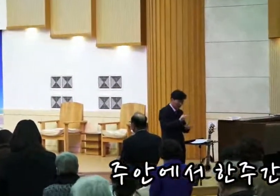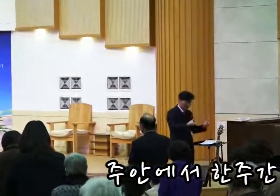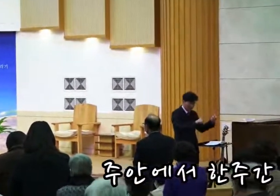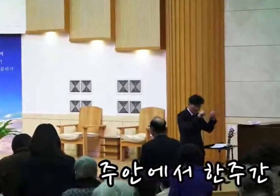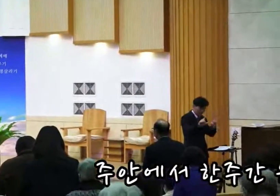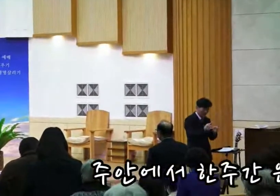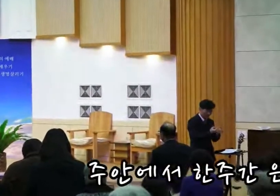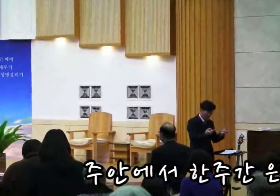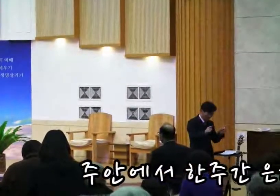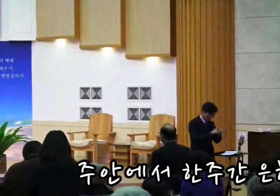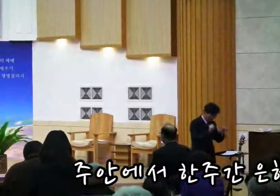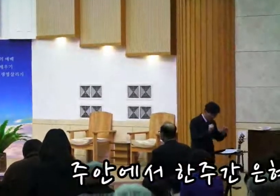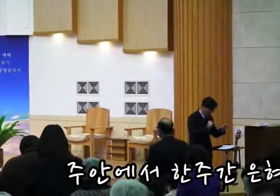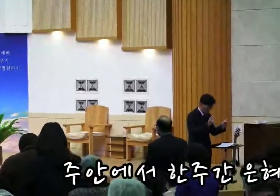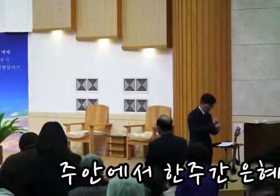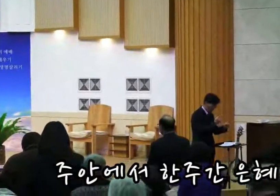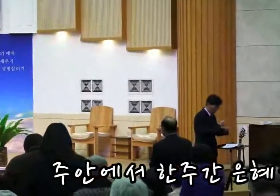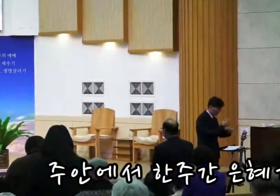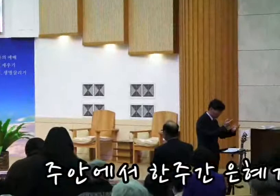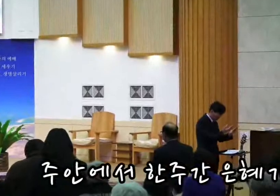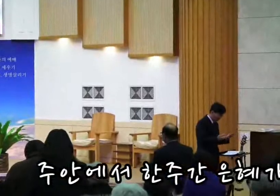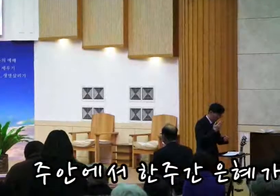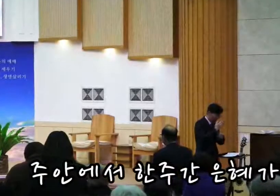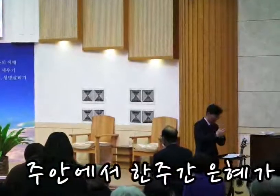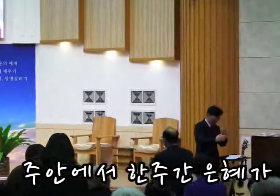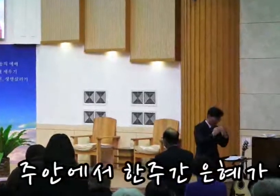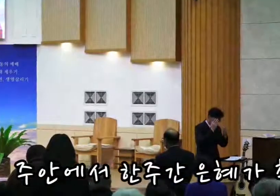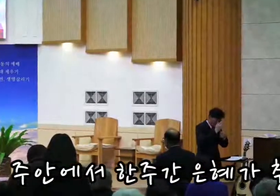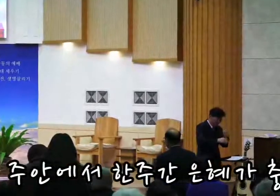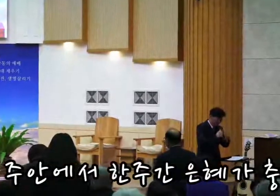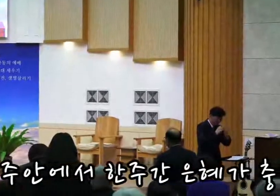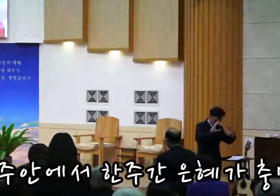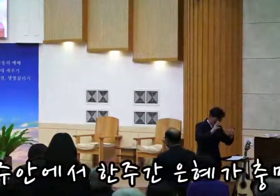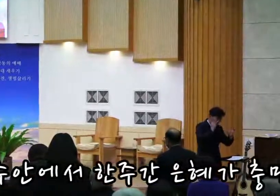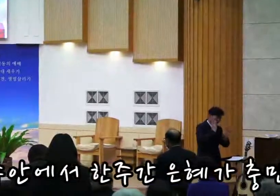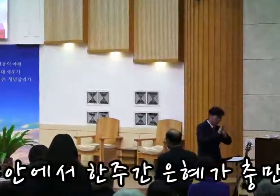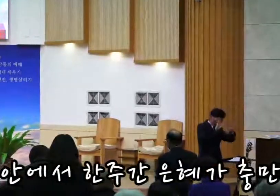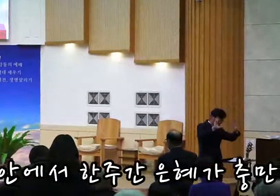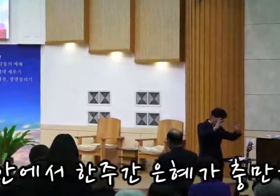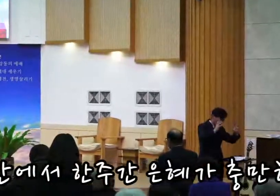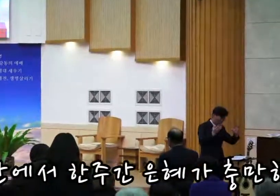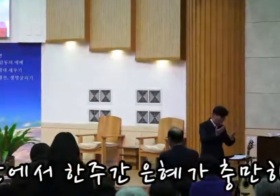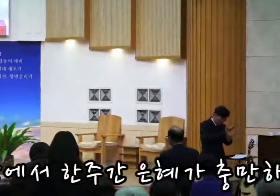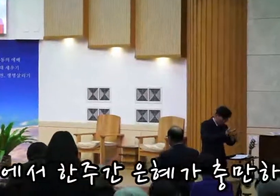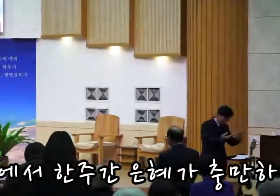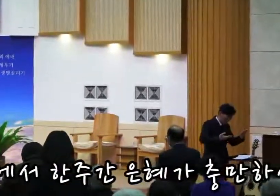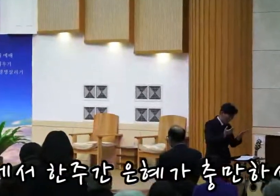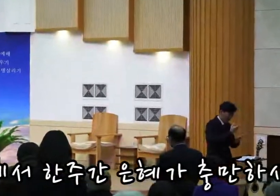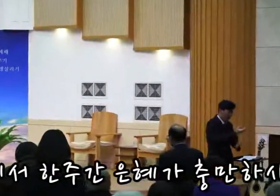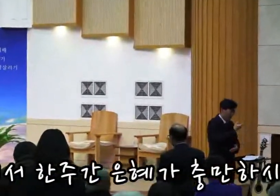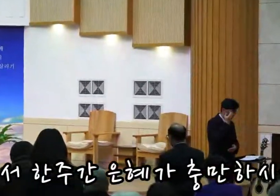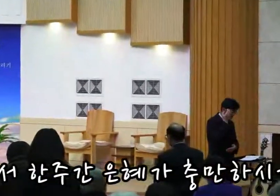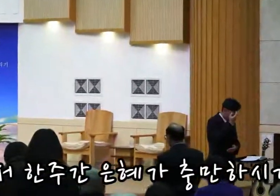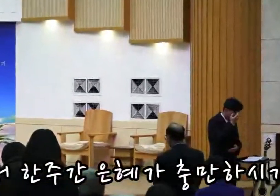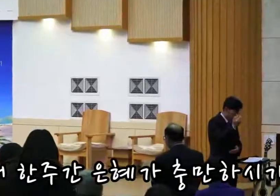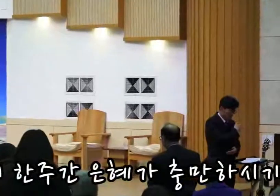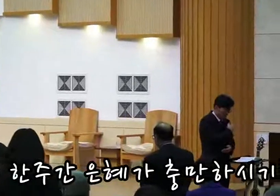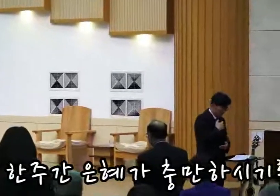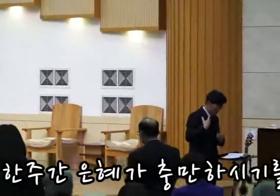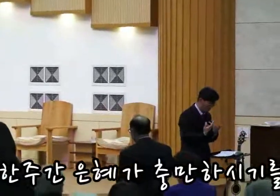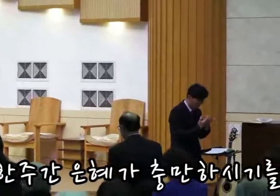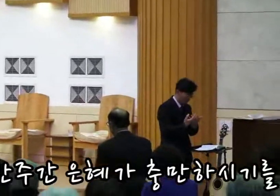함께 하시며 치유하시고 하나님 나라 천국까지 이끄시는 성령님의 교통하심과 충만하시니